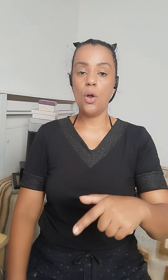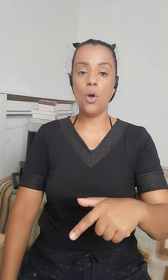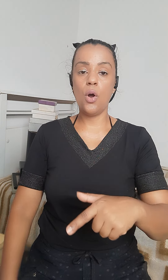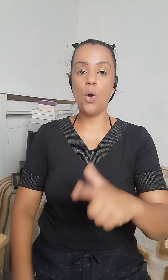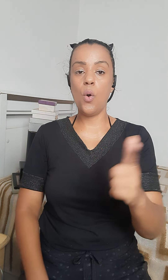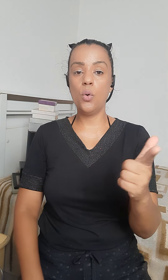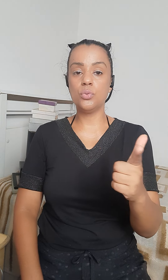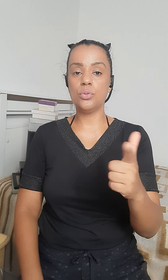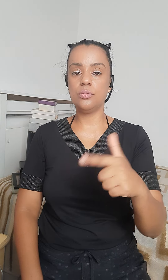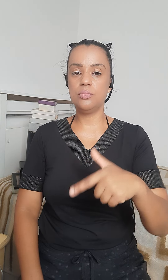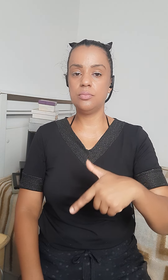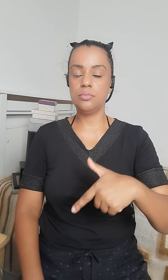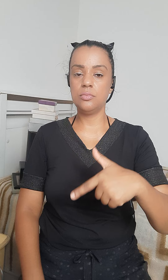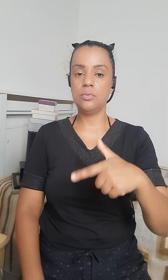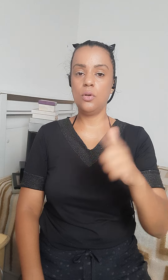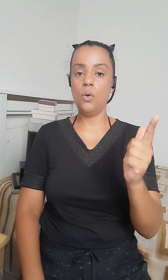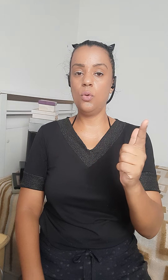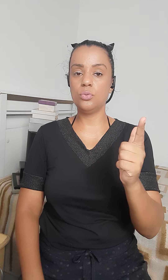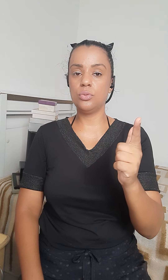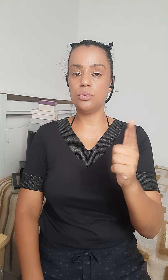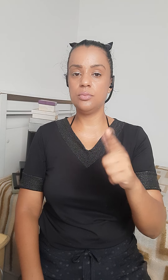Ó, outro, outro.